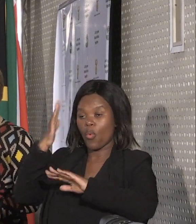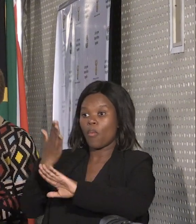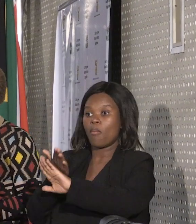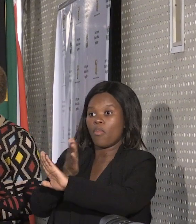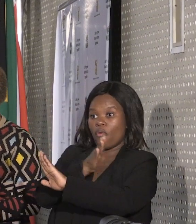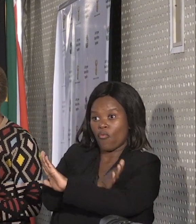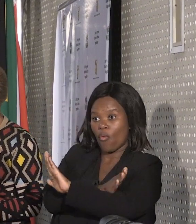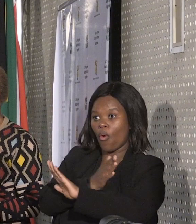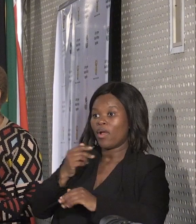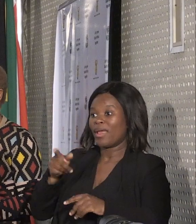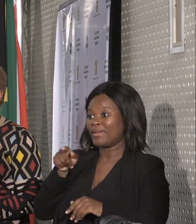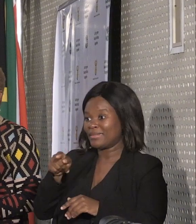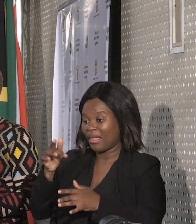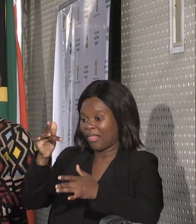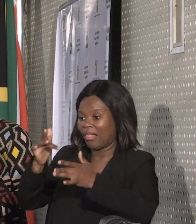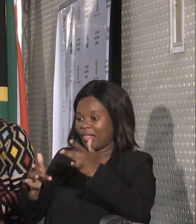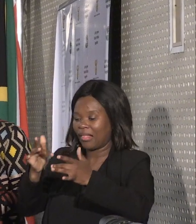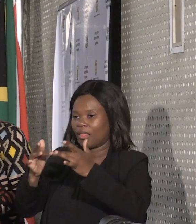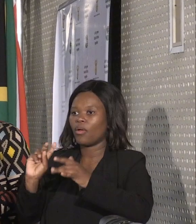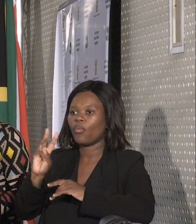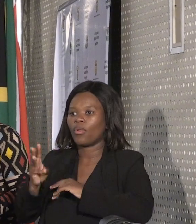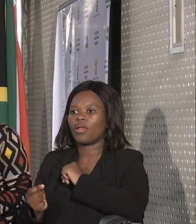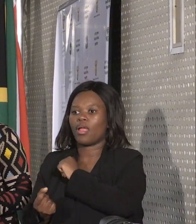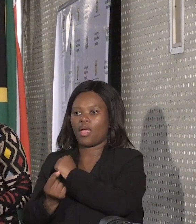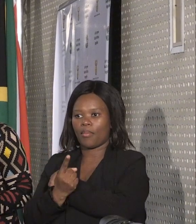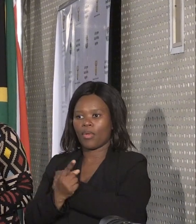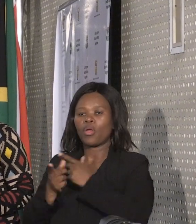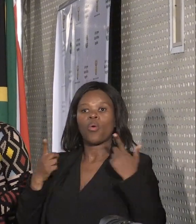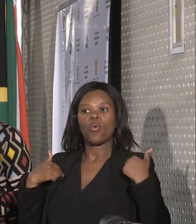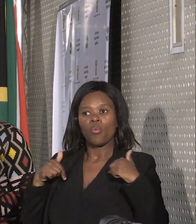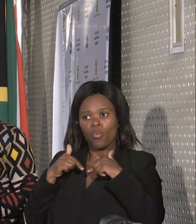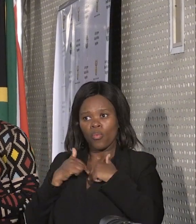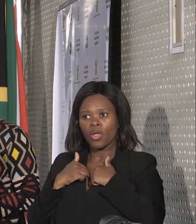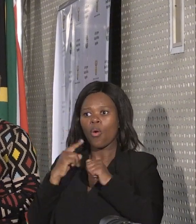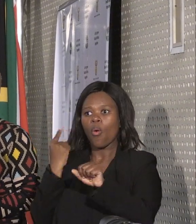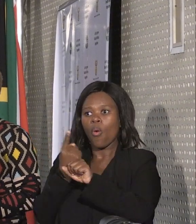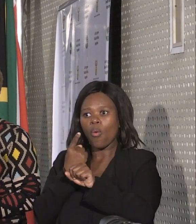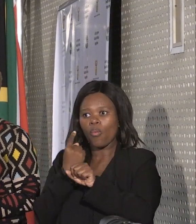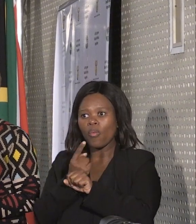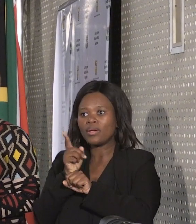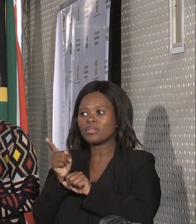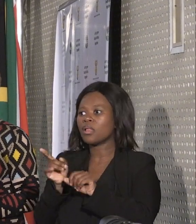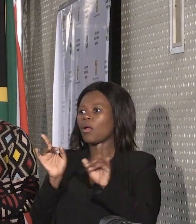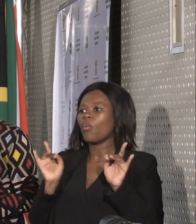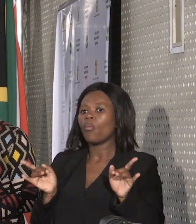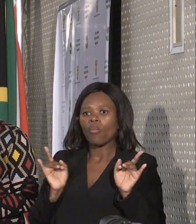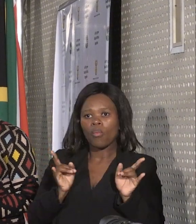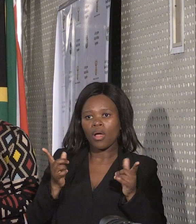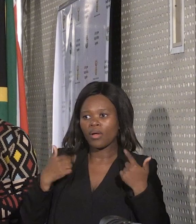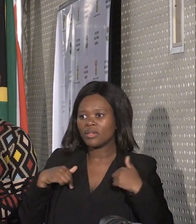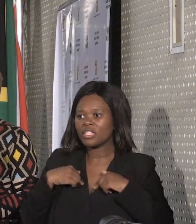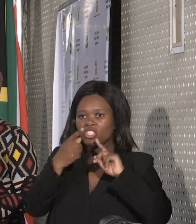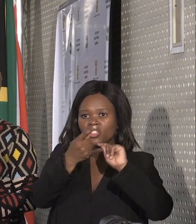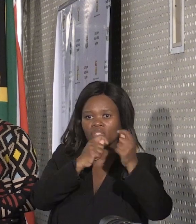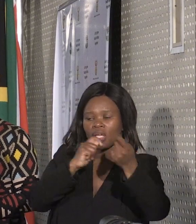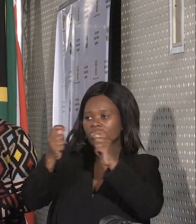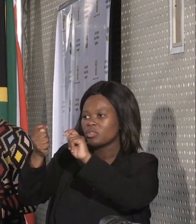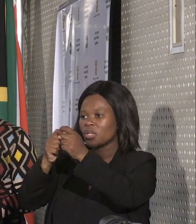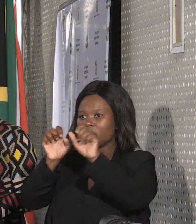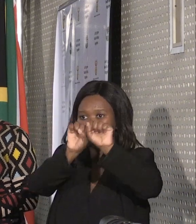ukuthi kuzoba nale problem. Sihlala vele sibhekile ukuthi makushintshwa